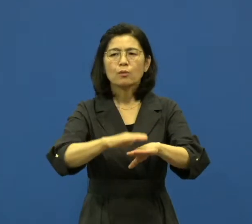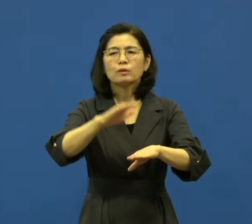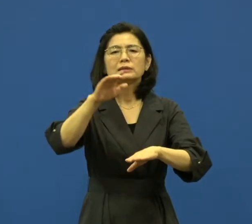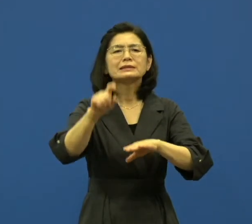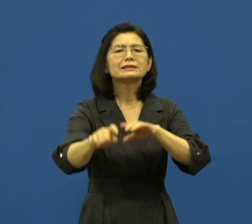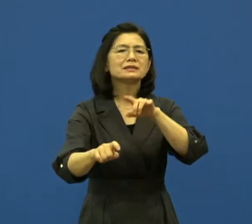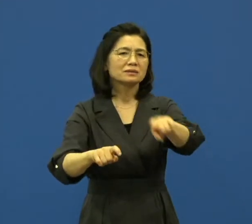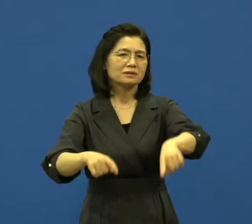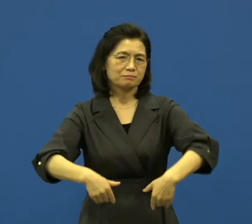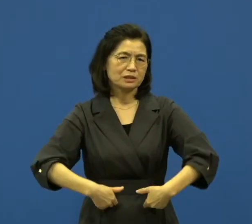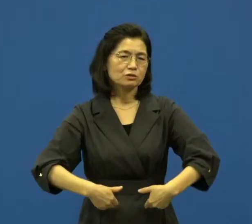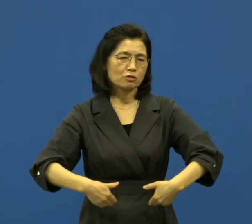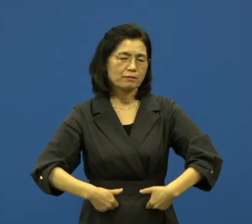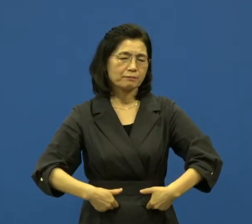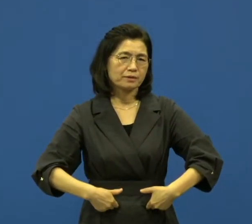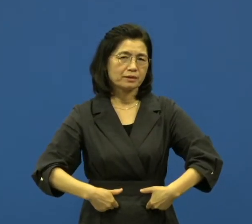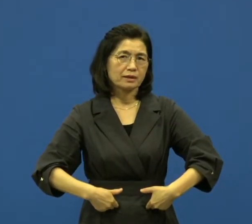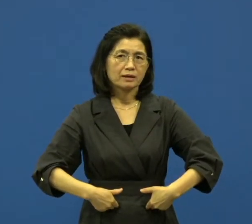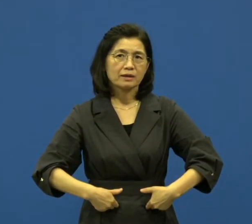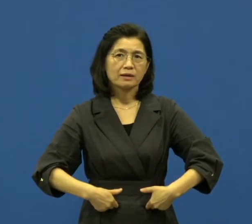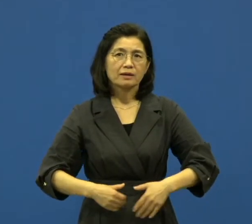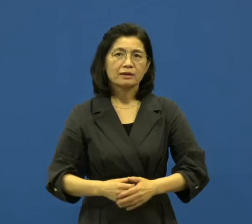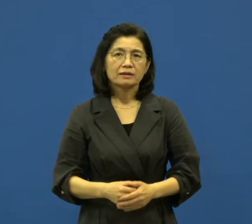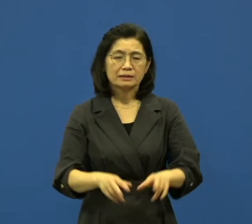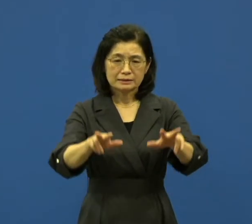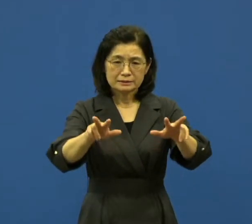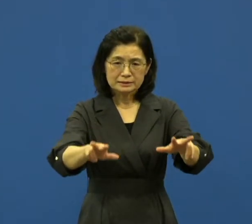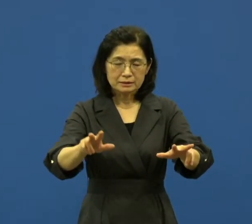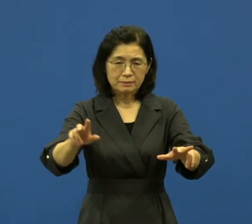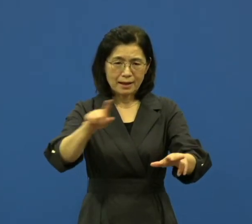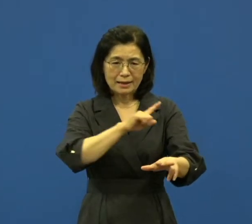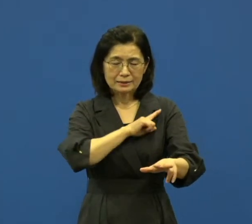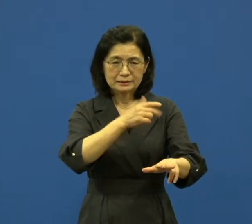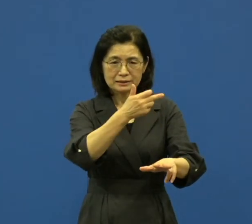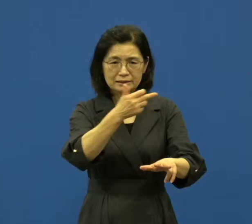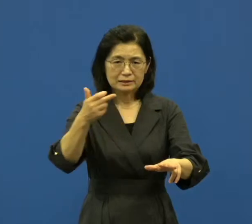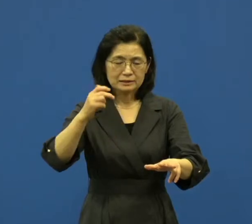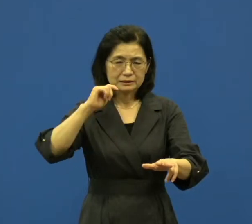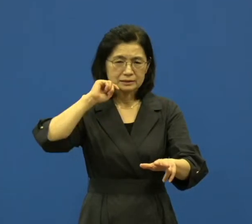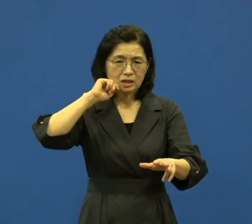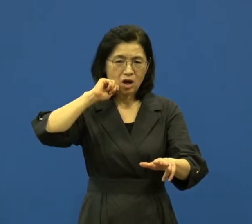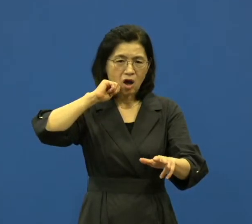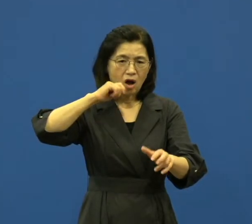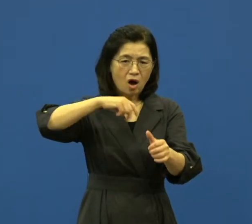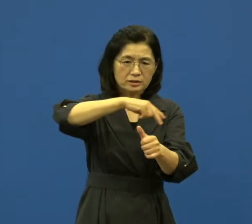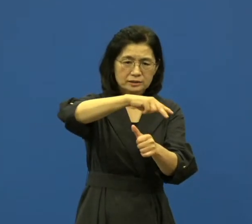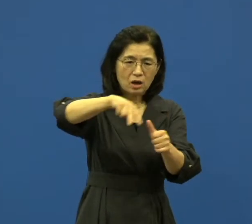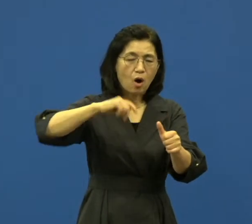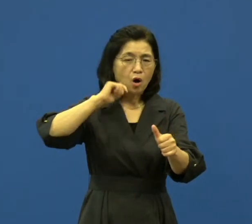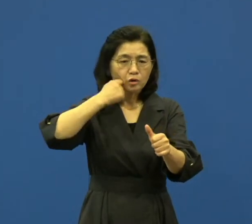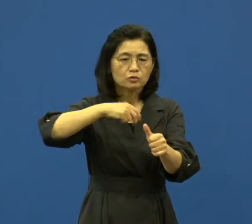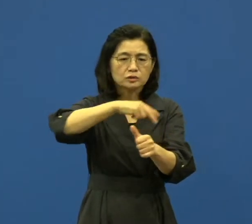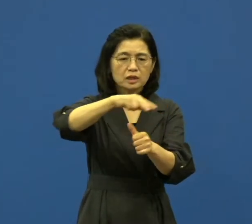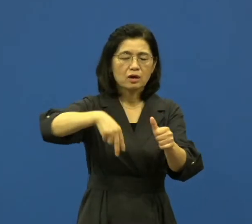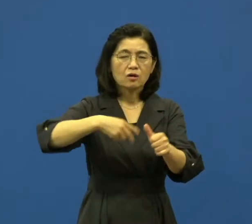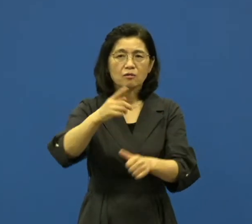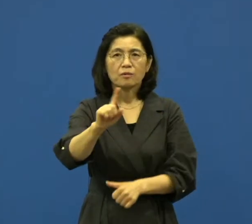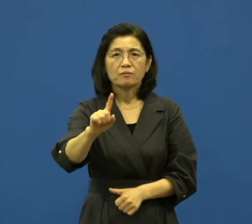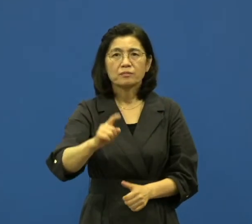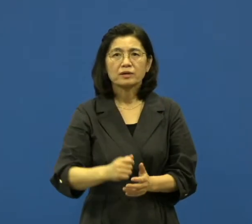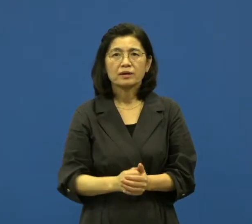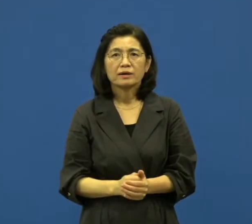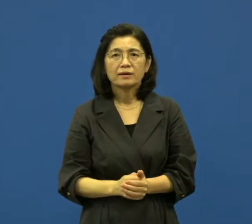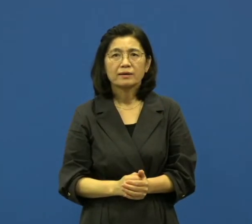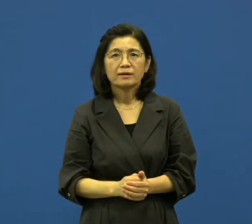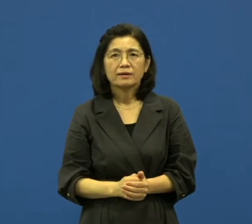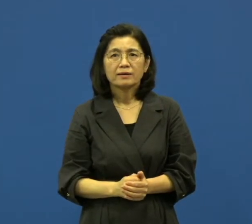것입니다. 여러분, 오늘날 우리 시대의 가장 큰 어려움 중에 하나는 바로 이 피상성이라고 하는 것입니다. 어쩌면 오늘 우리 신앙의